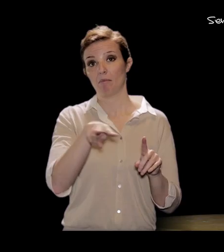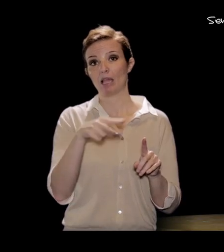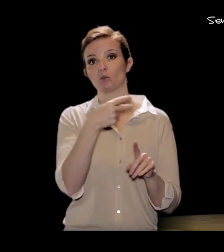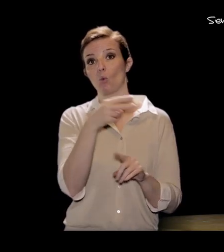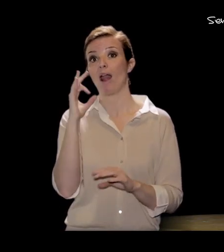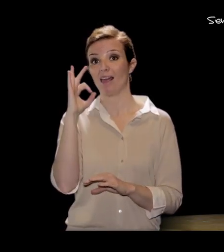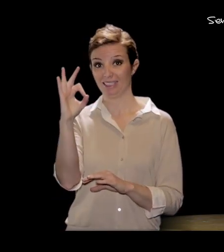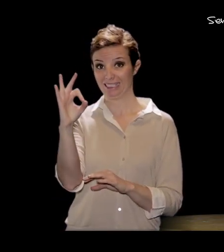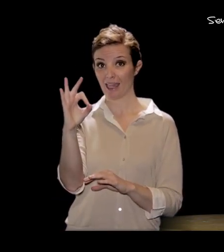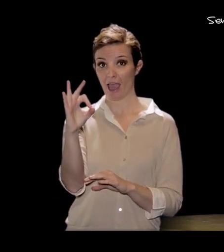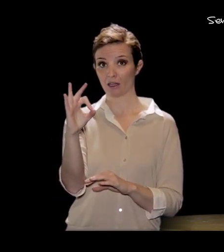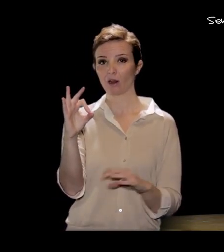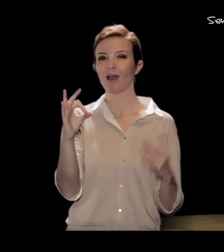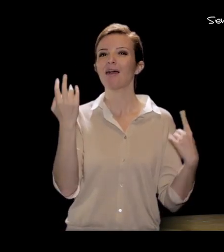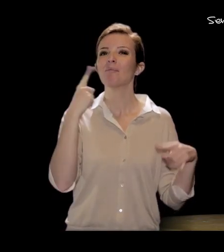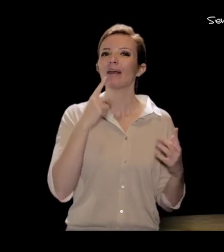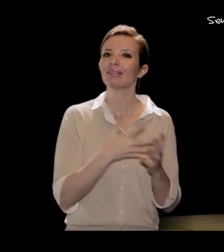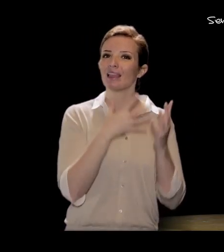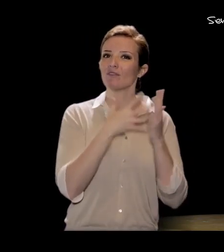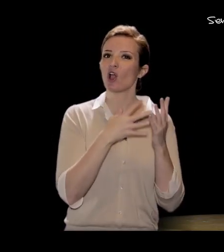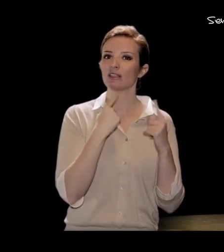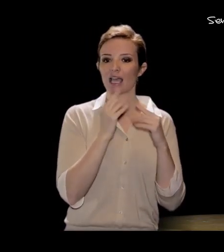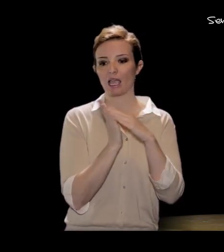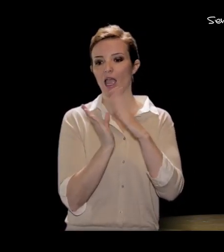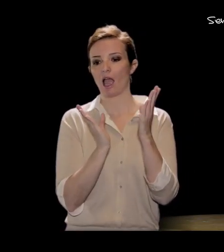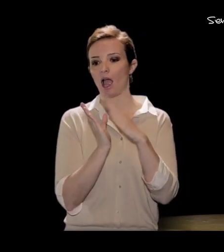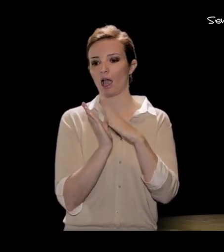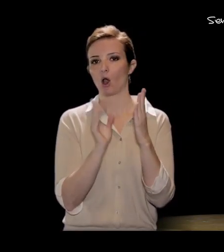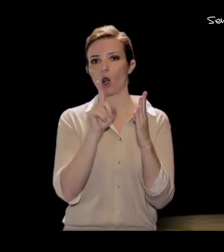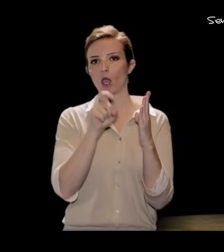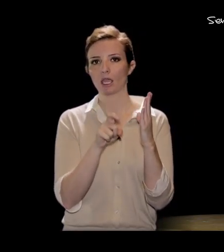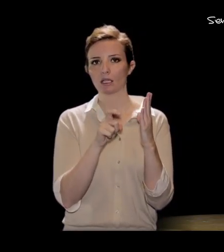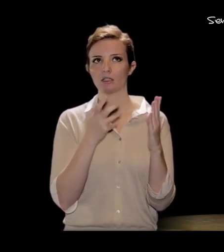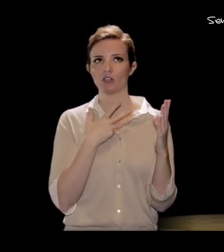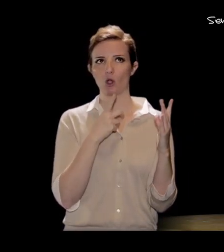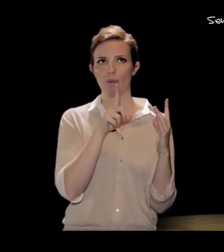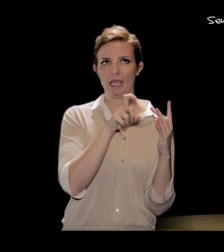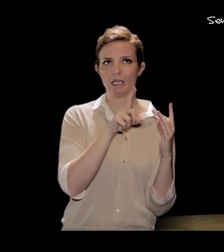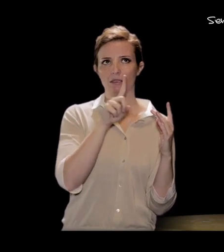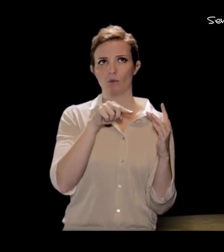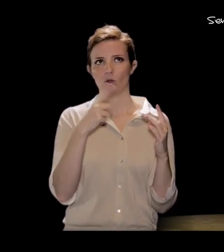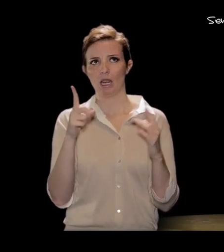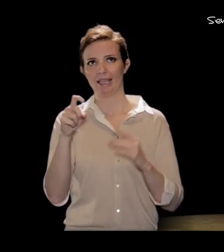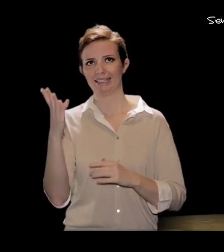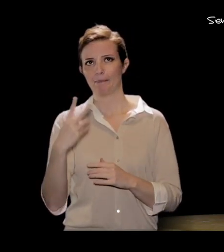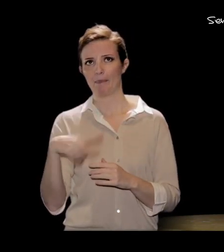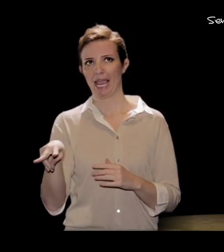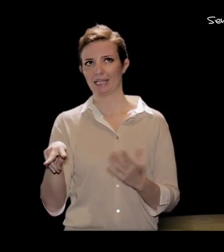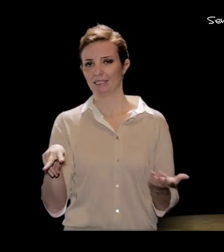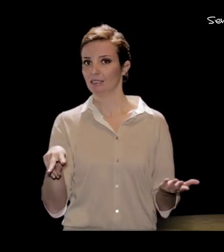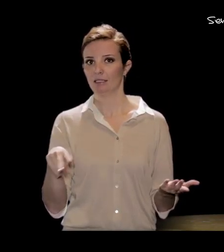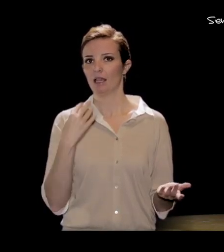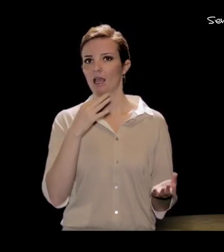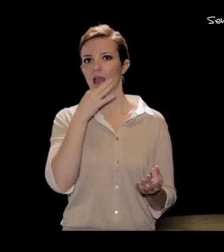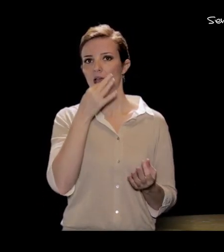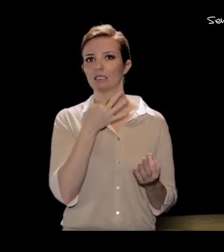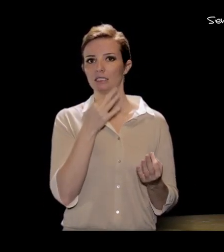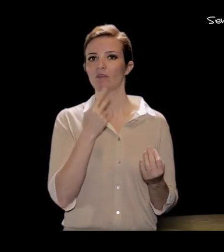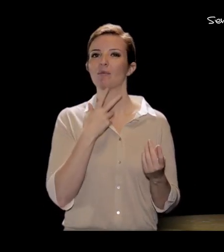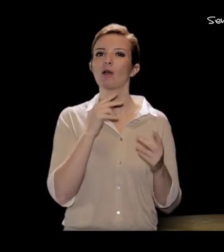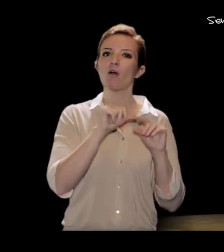a 0. Qui la difficoltà è che evidentemente l'angolo x è presente sia come x che come x mezzi e quindi cerchiamo di applicare con le formule di